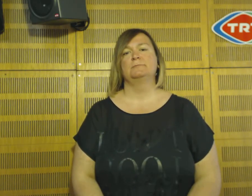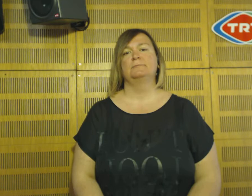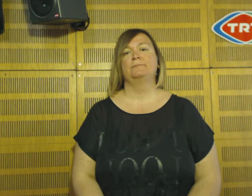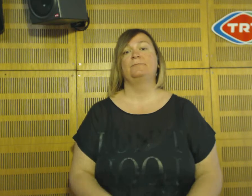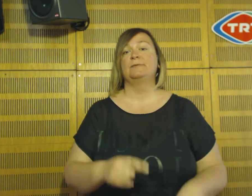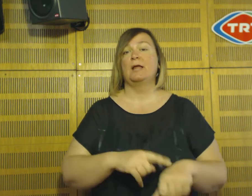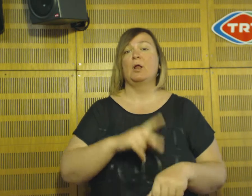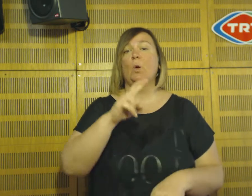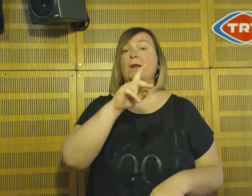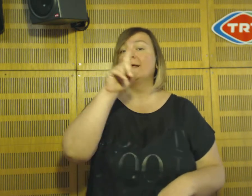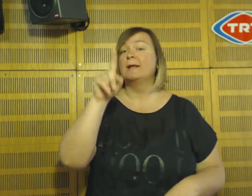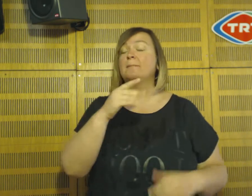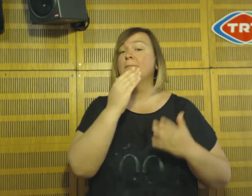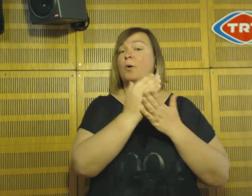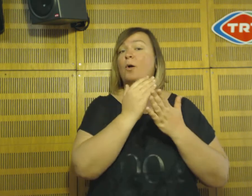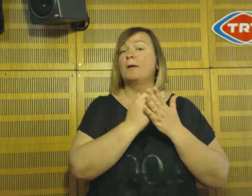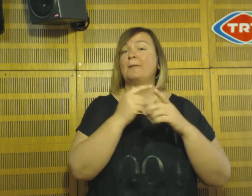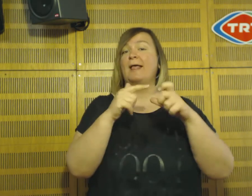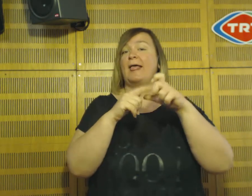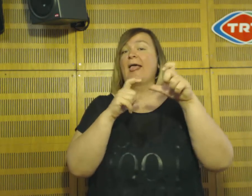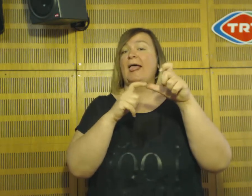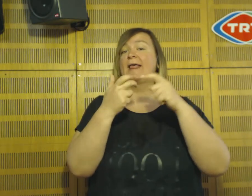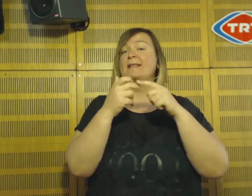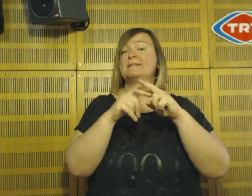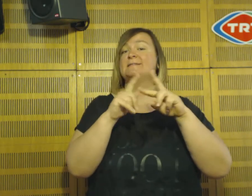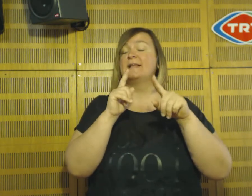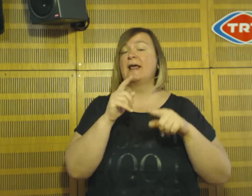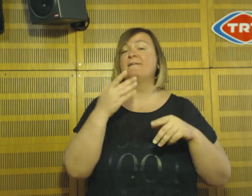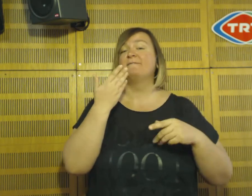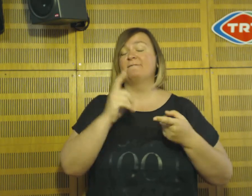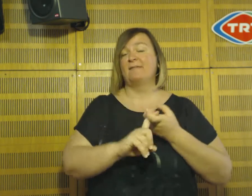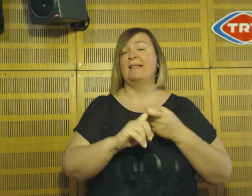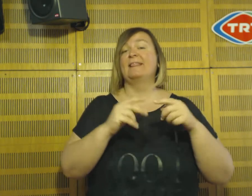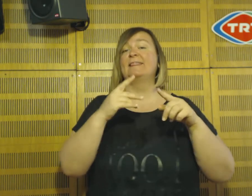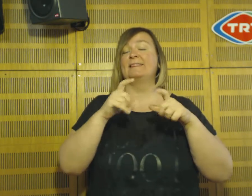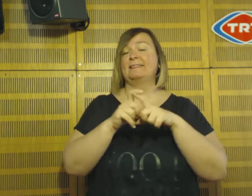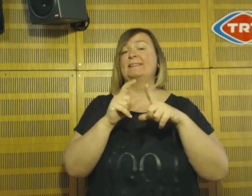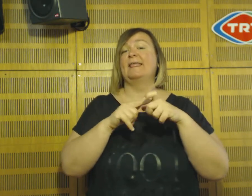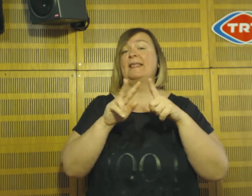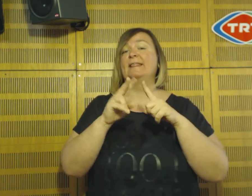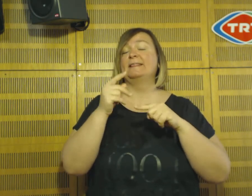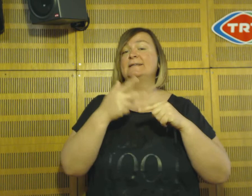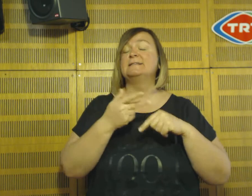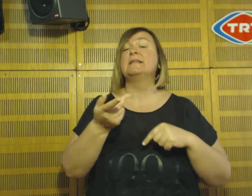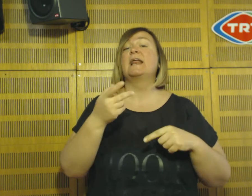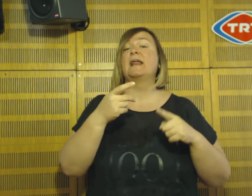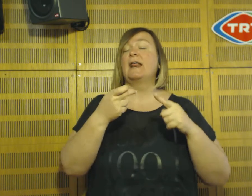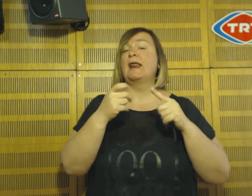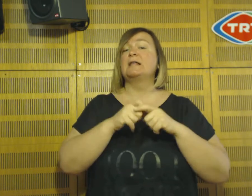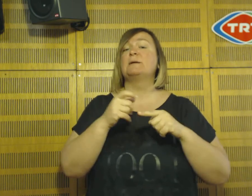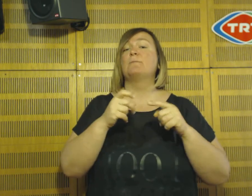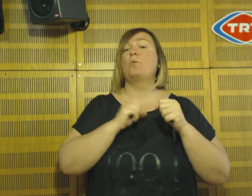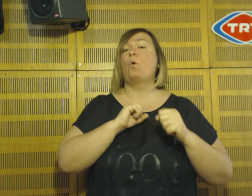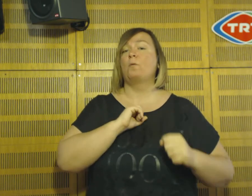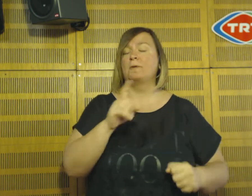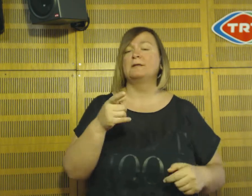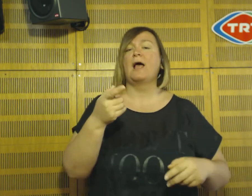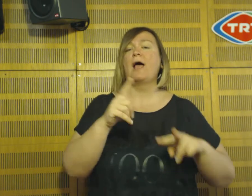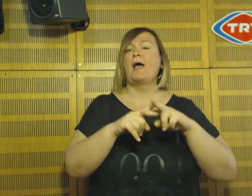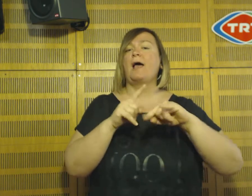...12'ye dek sürecek programımızı Esra İlkurşun ve Deniz Dökmece hazırladı. Teknik müdürümüz Recep Korkmaz, teknik yönetimde Ahmet Kurt,